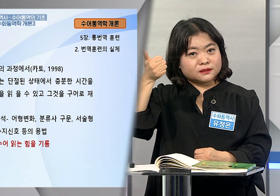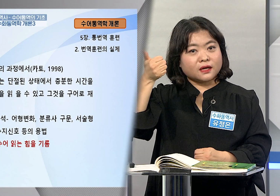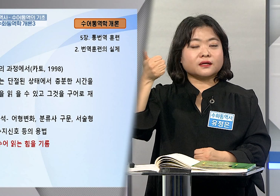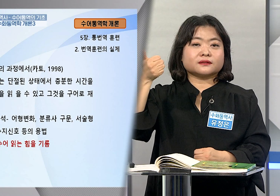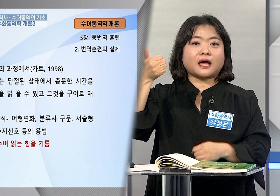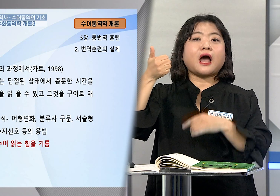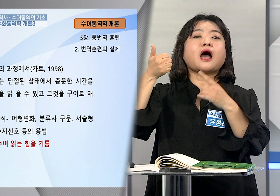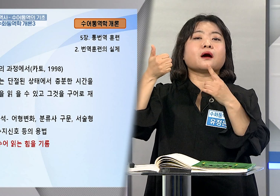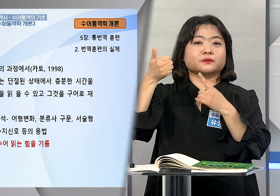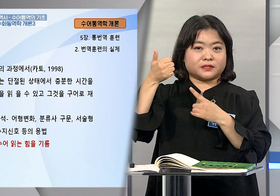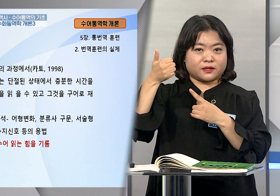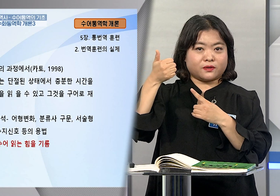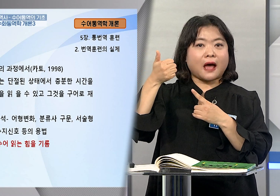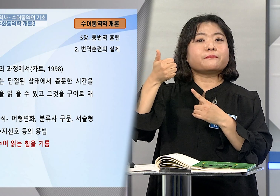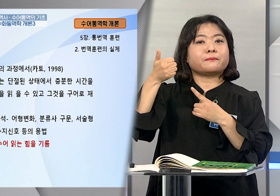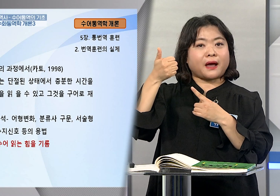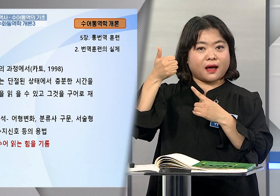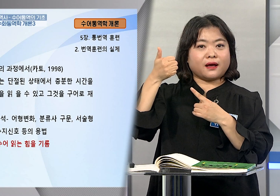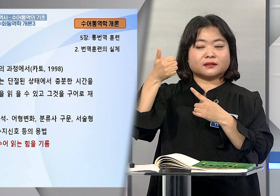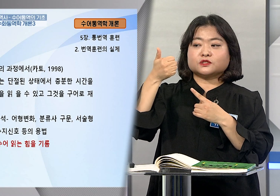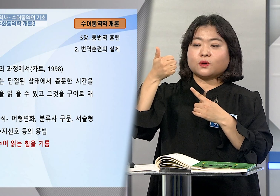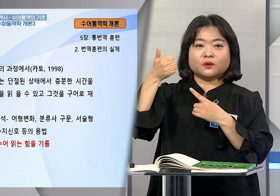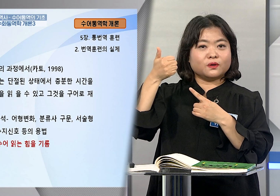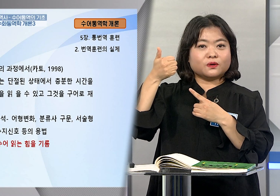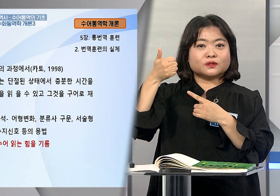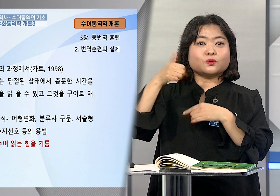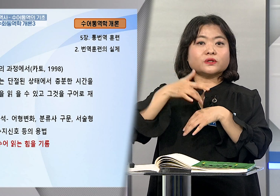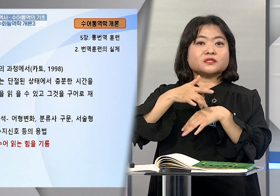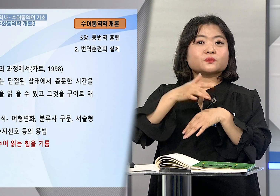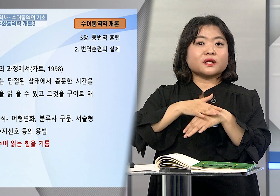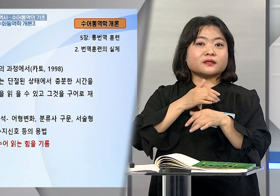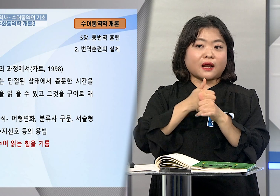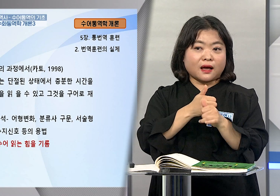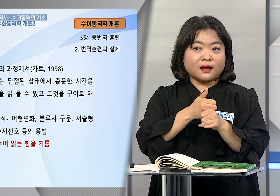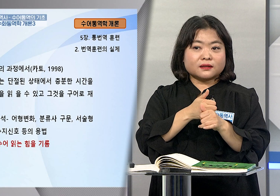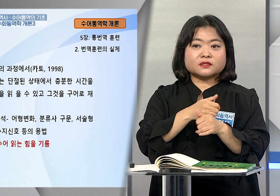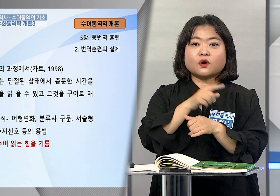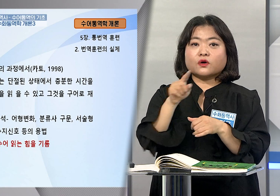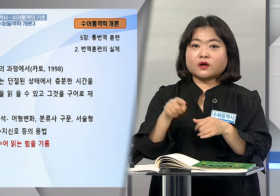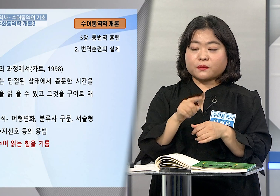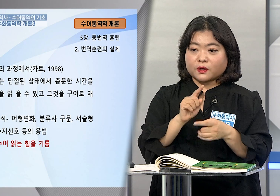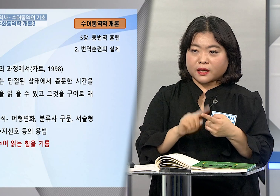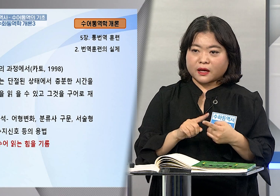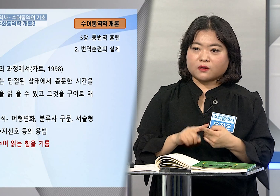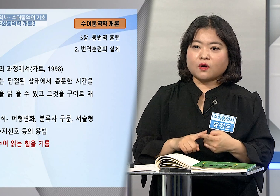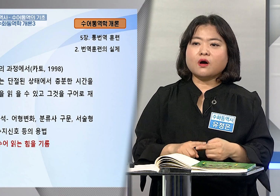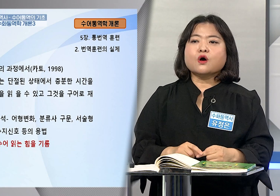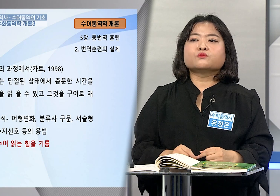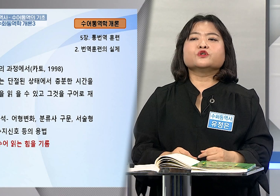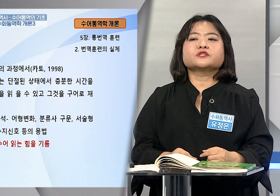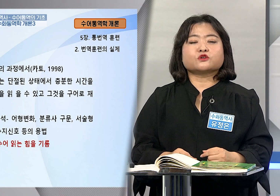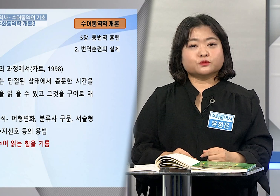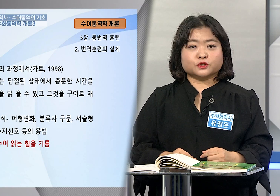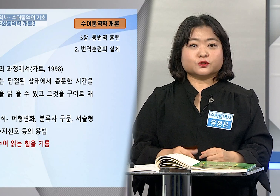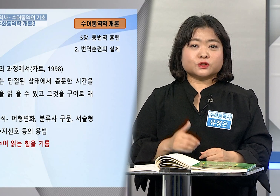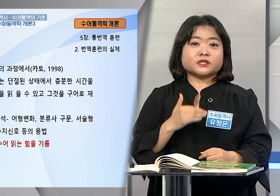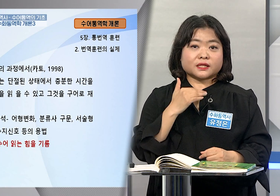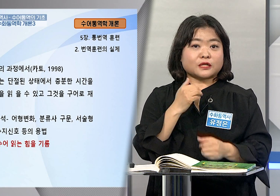네, 다 아버지예요. 아빠. 그렇죠? 그 농인의 습관에 따라. 그래서 어형의 변화에 대한 거. 분류사 구문. 제가 나중에